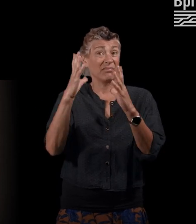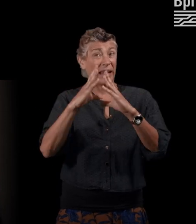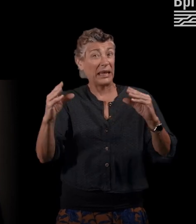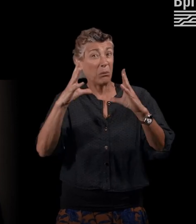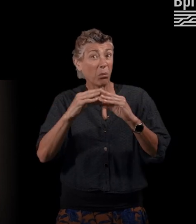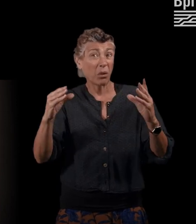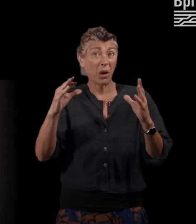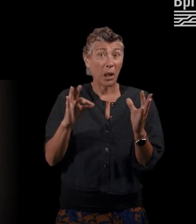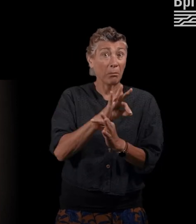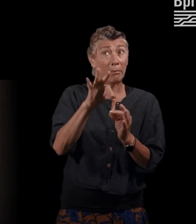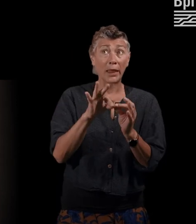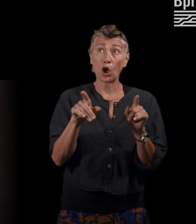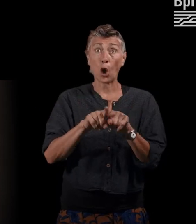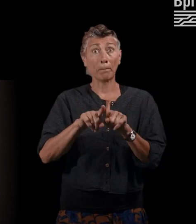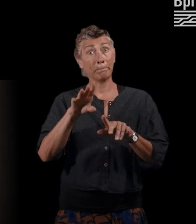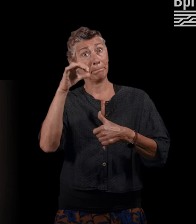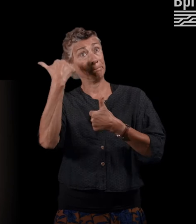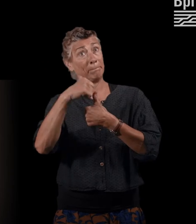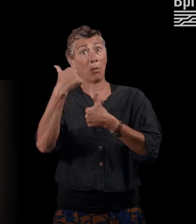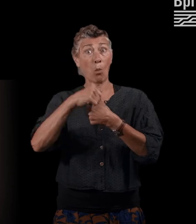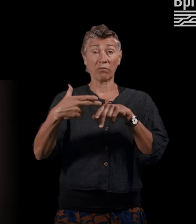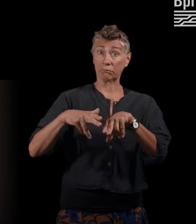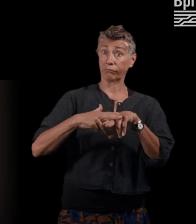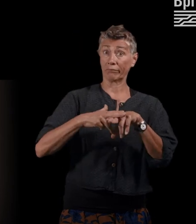un pays amnésique, écrivez-vous,